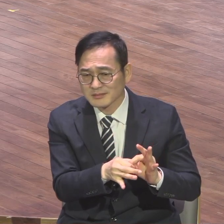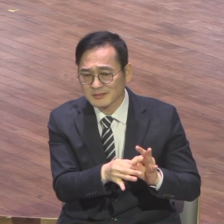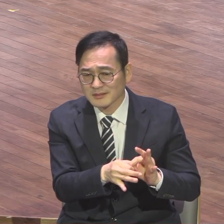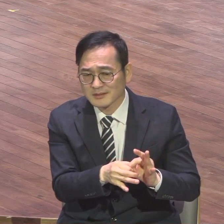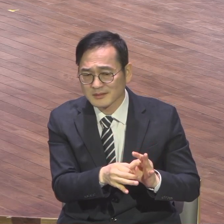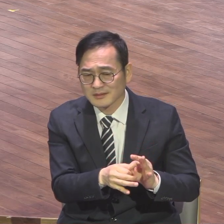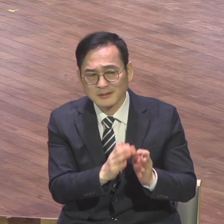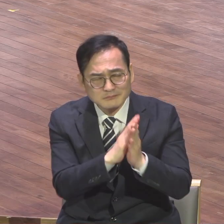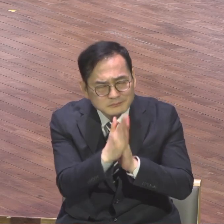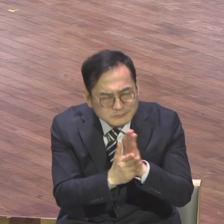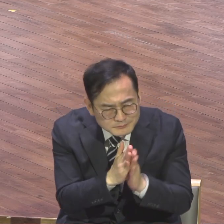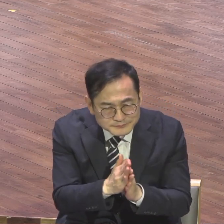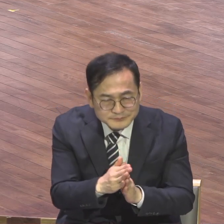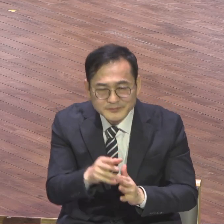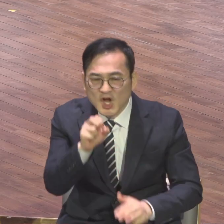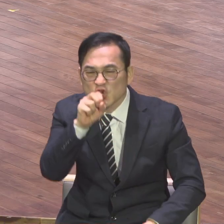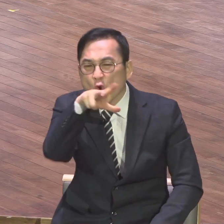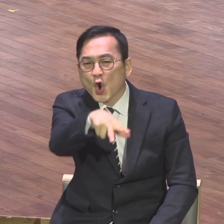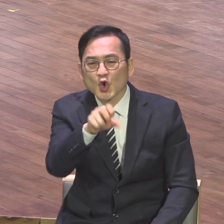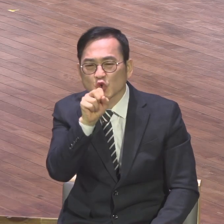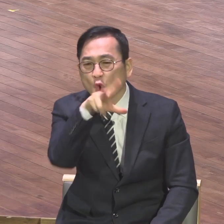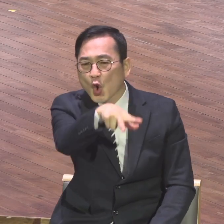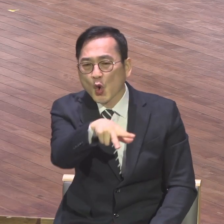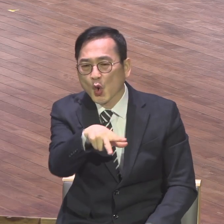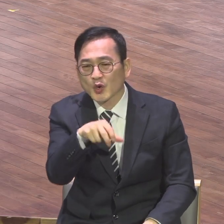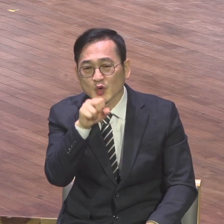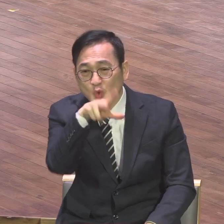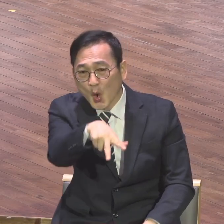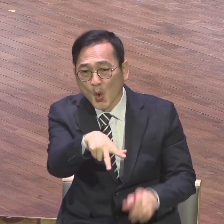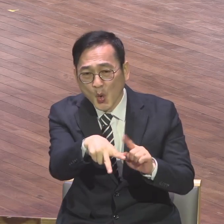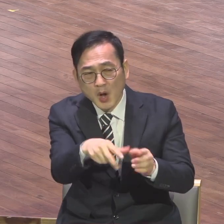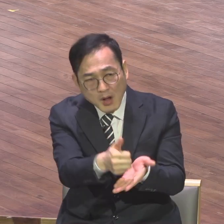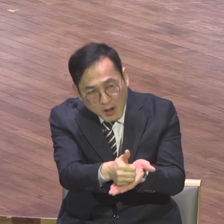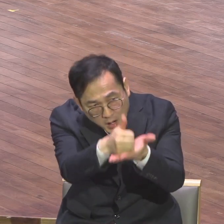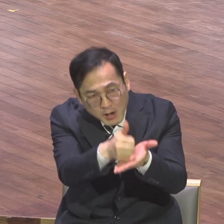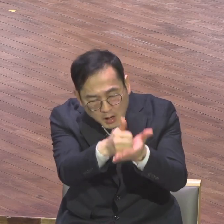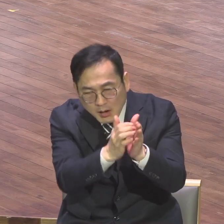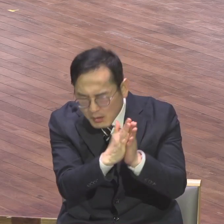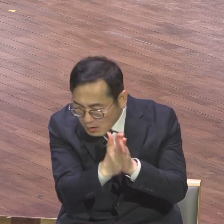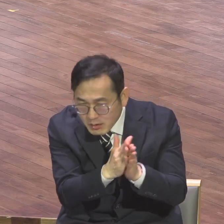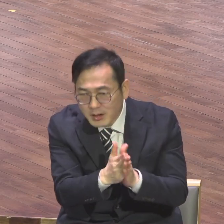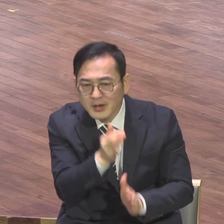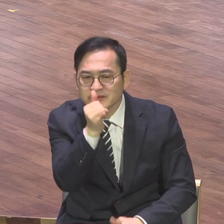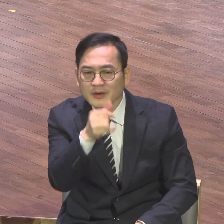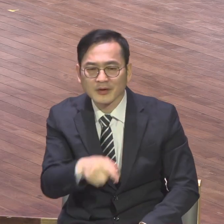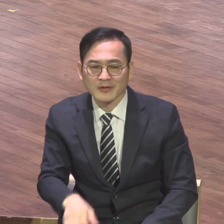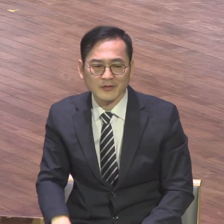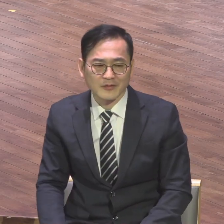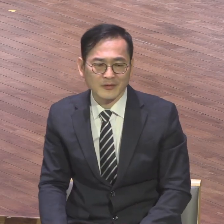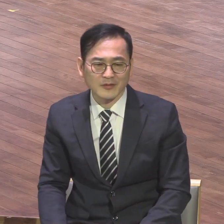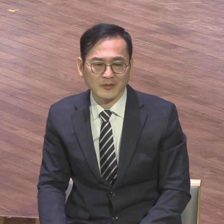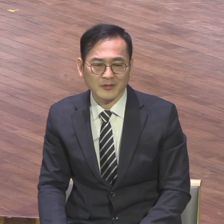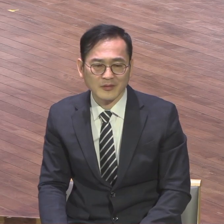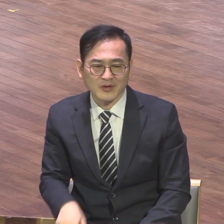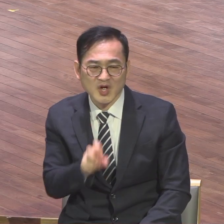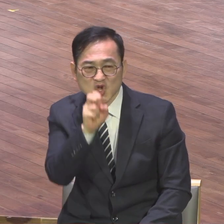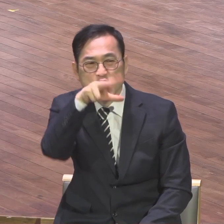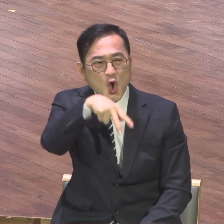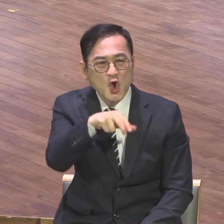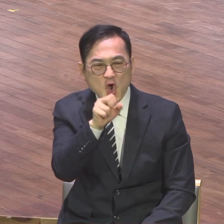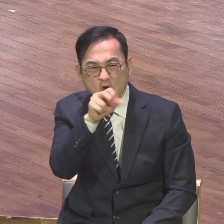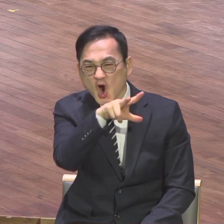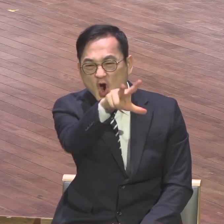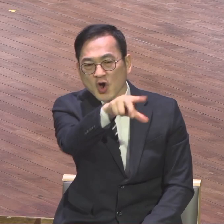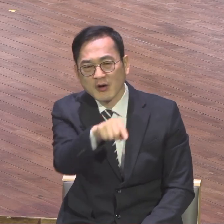뭐, 용 문화예요. 용이 귀신인데, 막인데, 그 용 뭔지도 몰라요. 자, 뻘글.